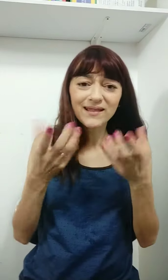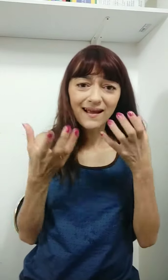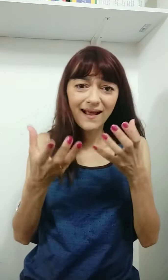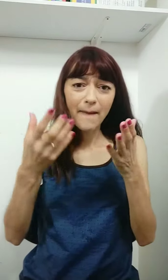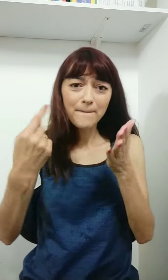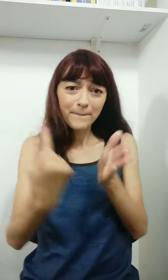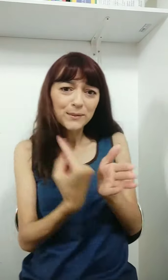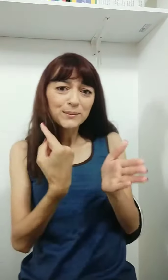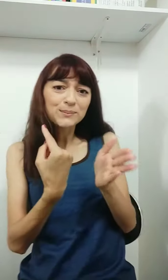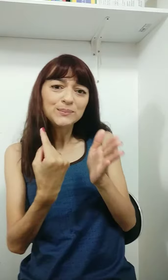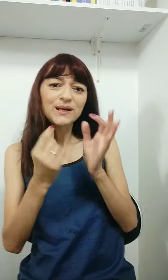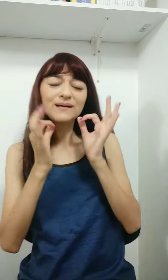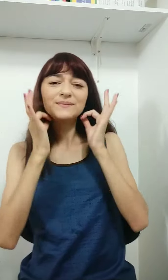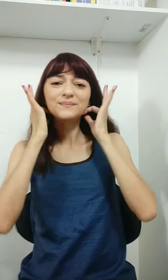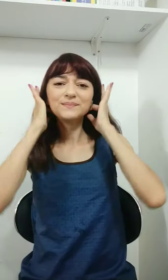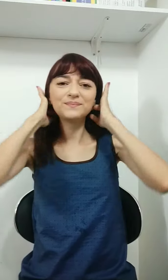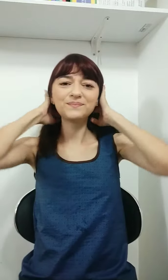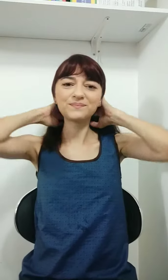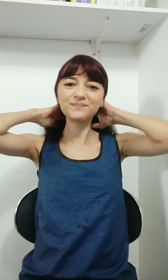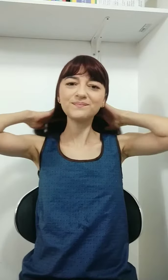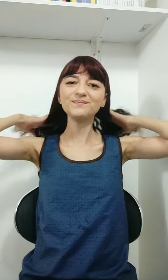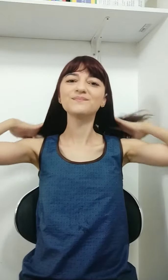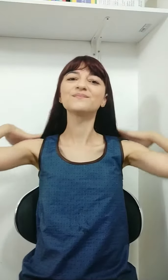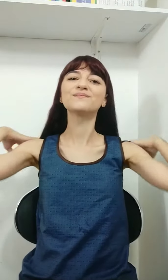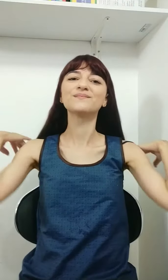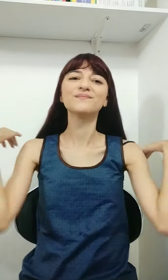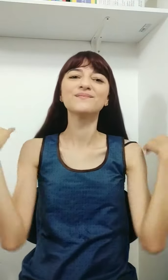Alguma dúvida? Vocês gostariam de perguntar? Aproveitem.